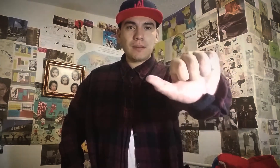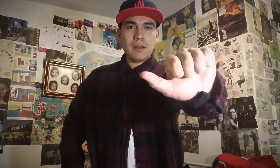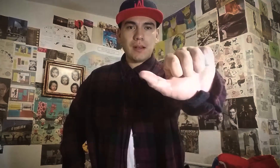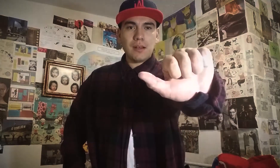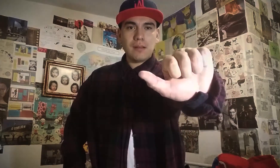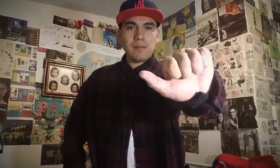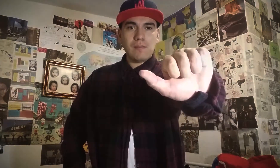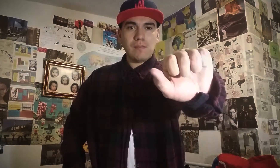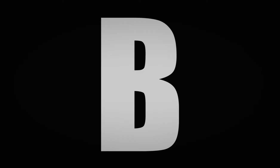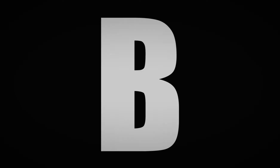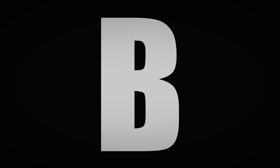¡Gracias!